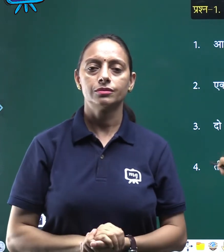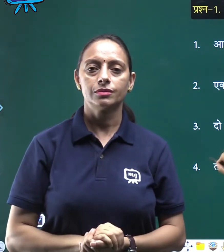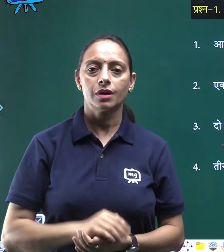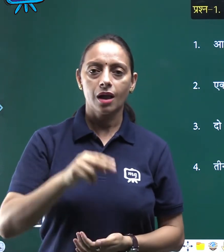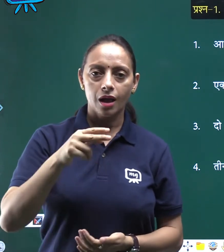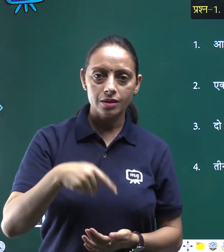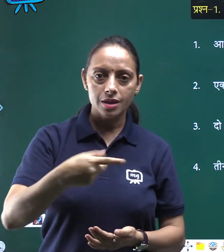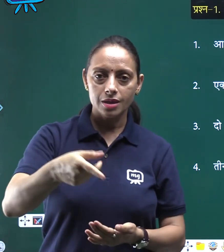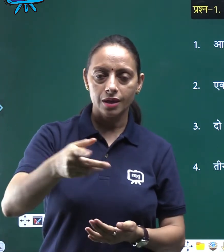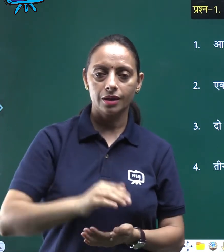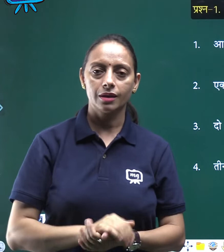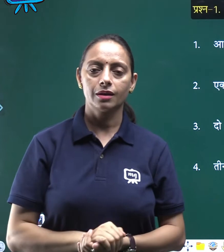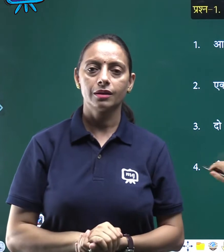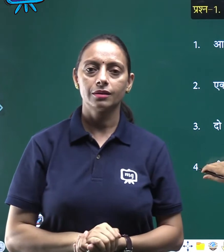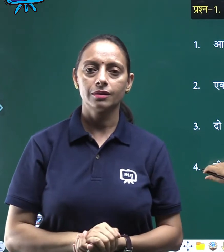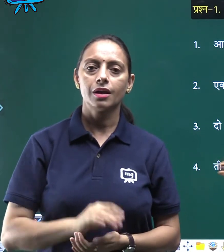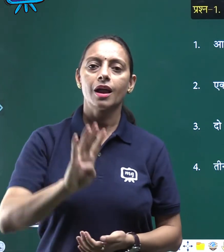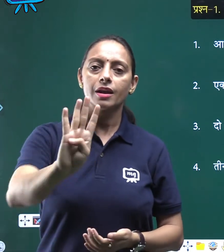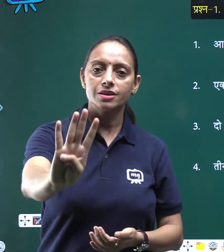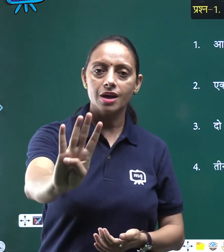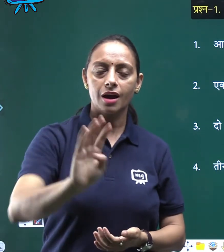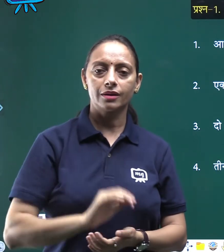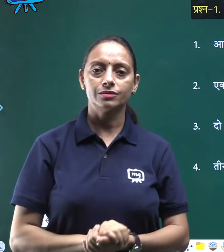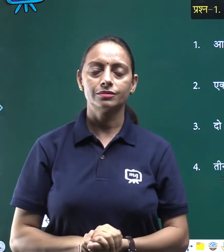इसी तरह नंबर 4,